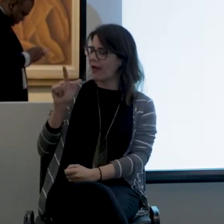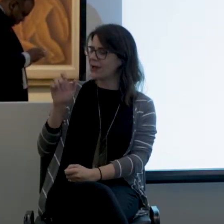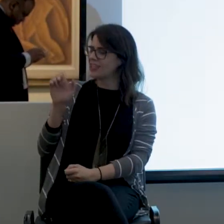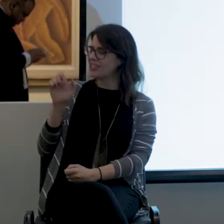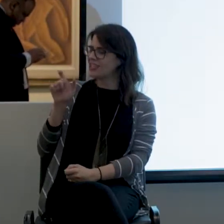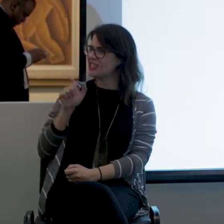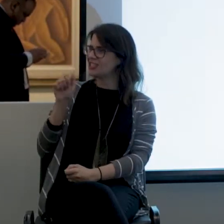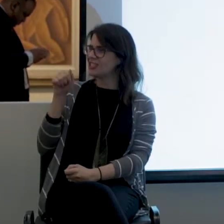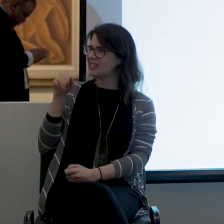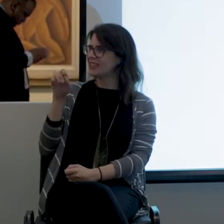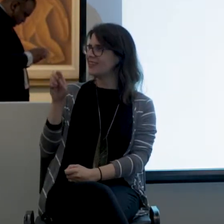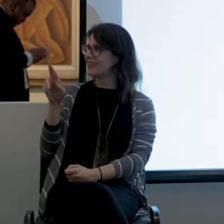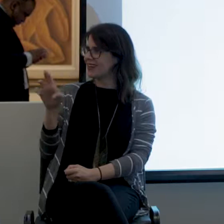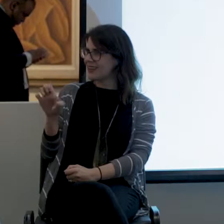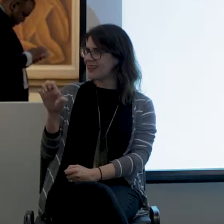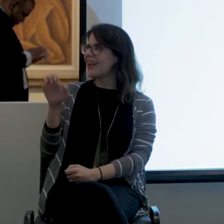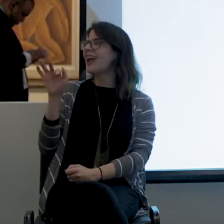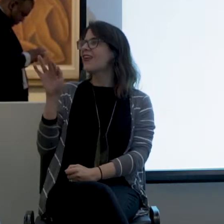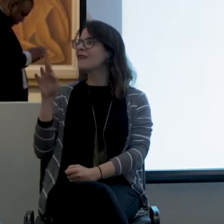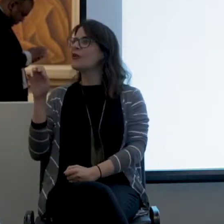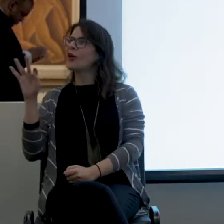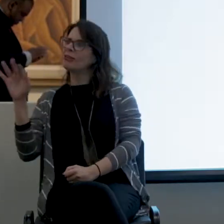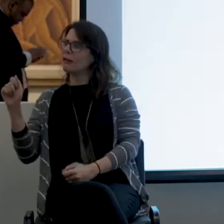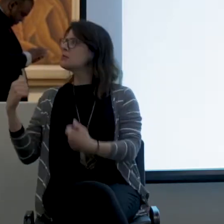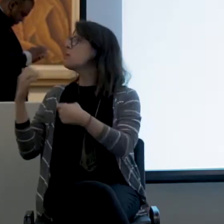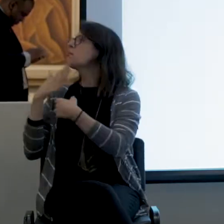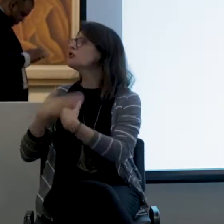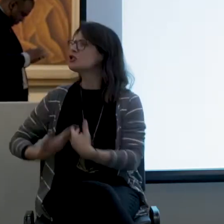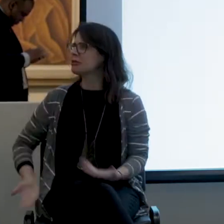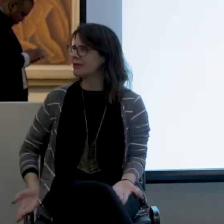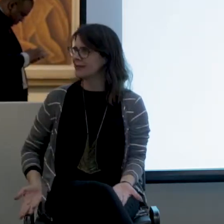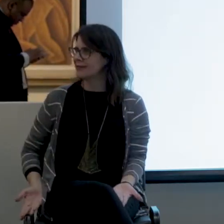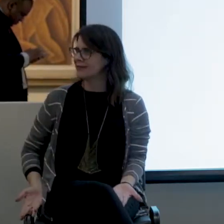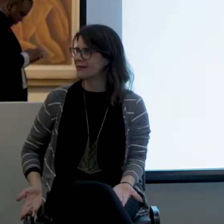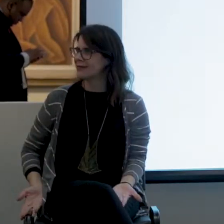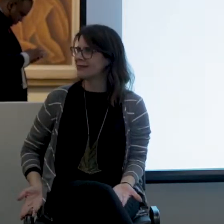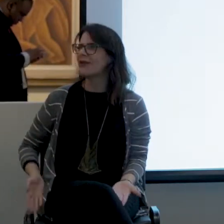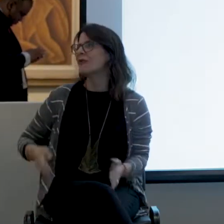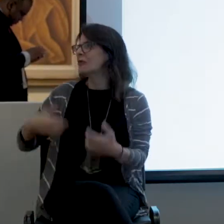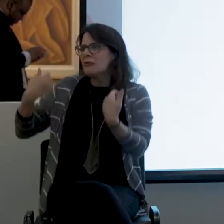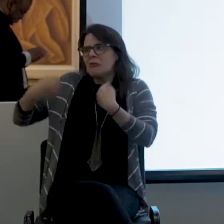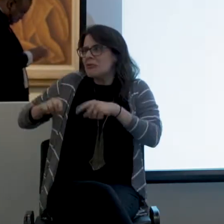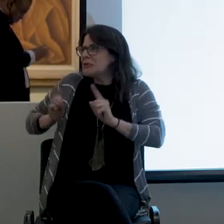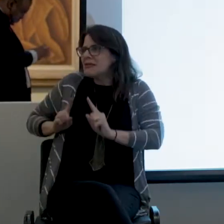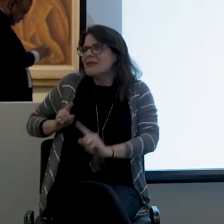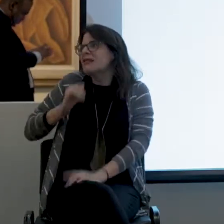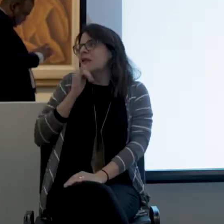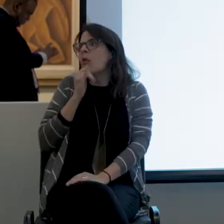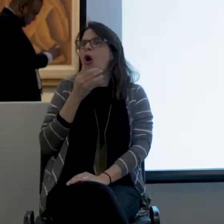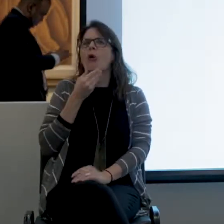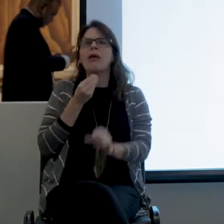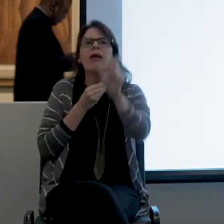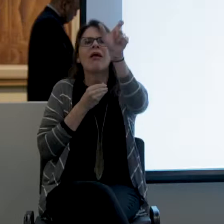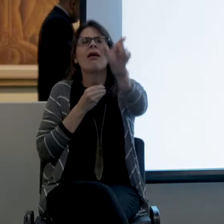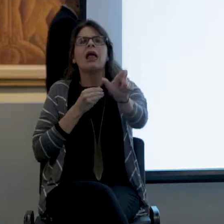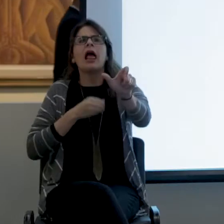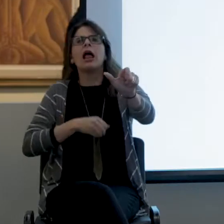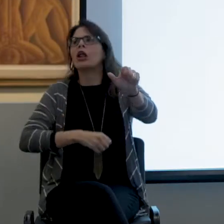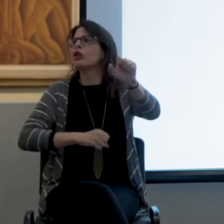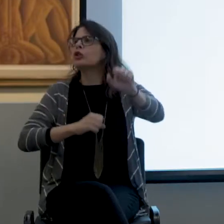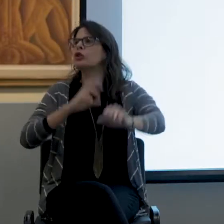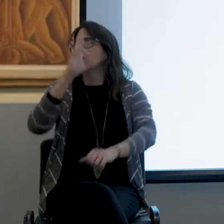essa coisa de autonomia é complicada. Não precisa mais, teoricamente, pedir licença para o Papa, ou para o banqueiro, ou para